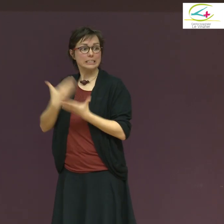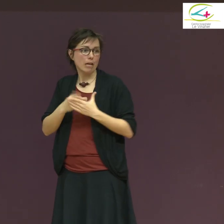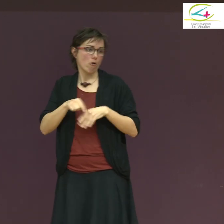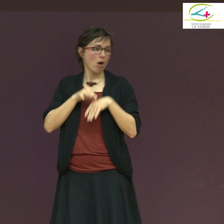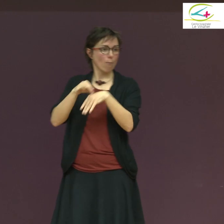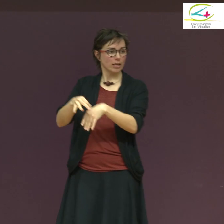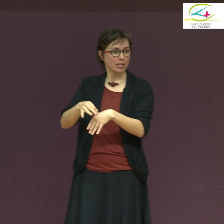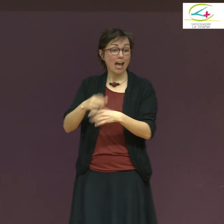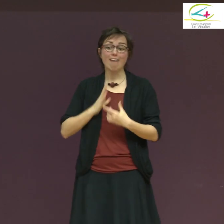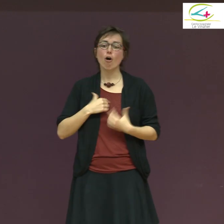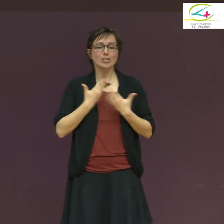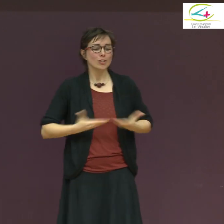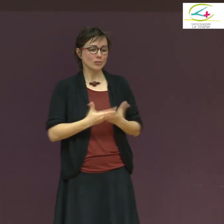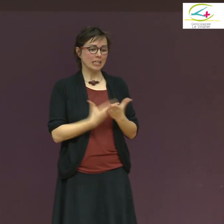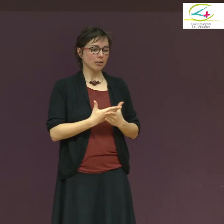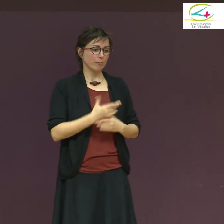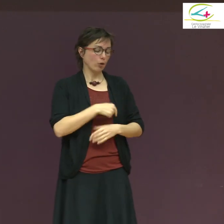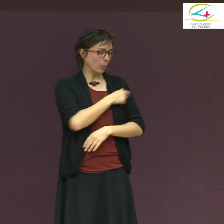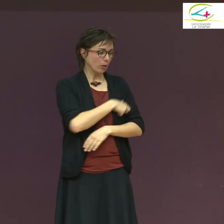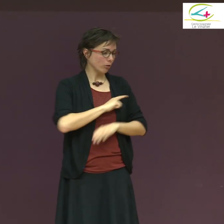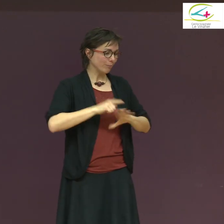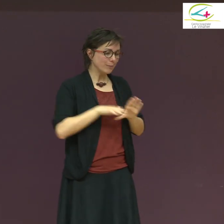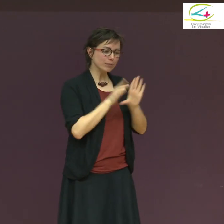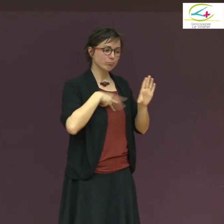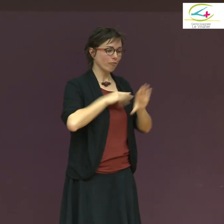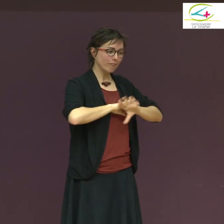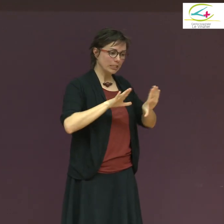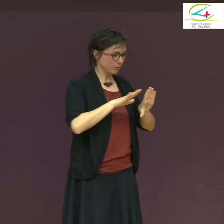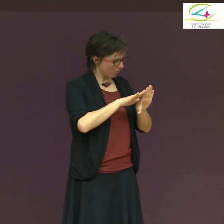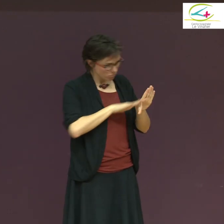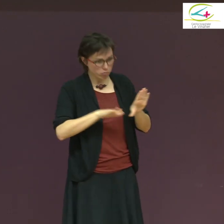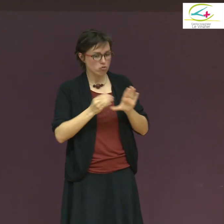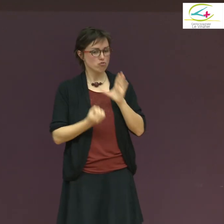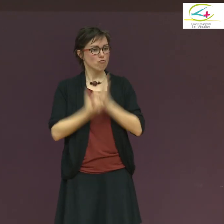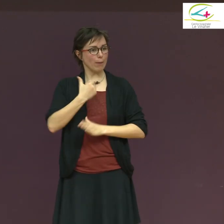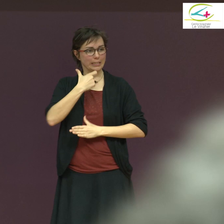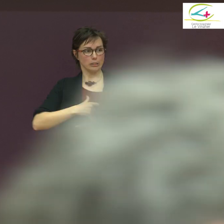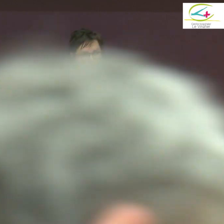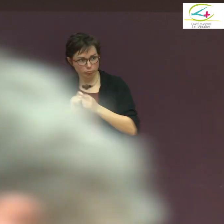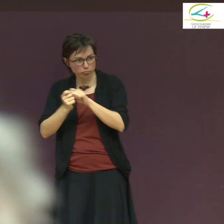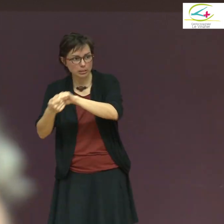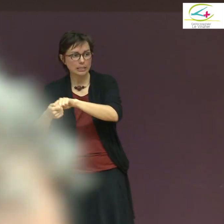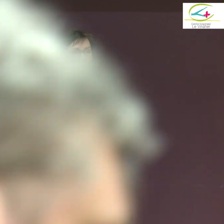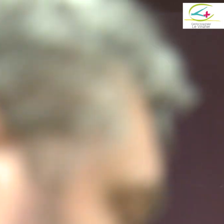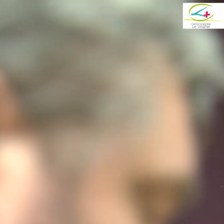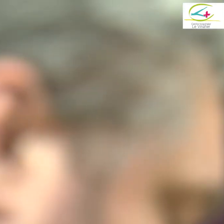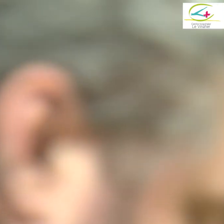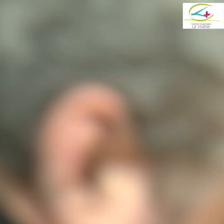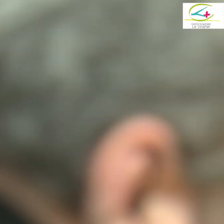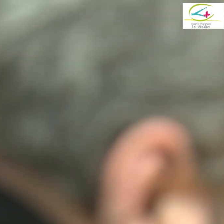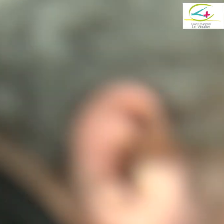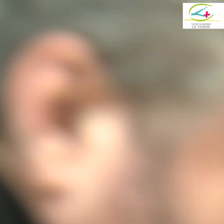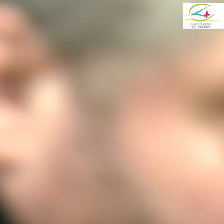deuil de ce qu'on était avant qu'il va falloir accompagner. Donc on est dans tout ça. Donc pour répondre à votre question, ce n'est pas la psychiatrie qui va pouvoir